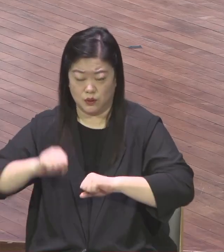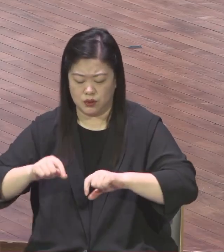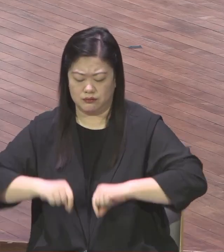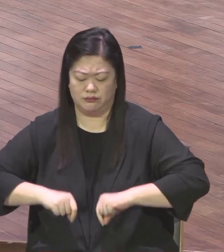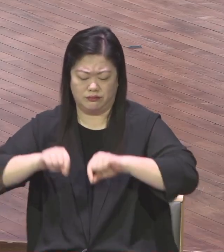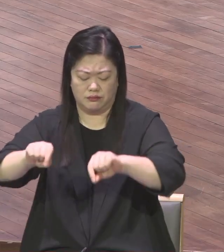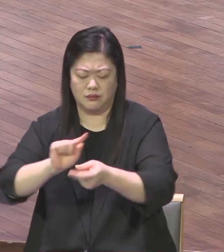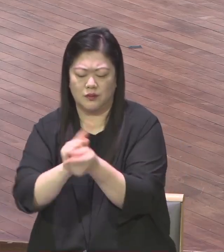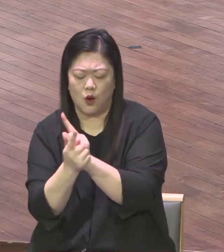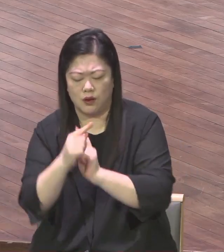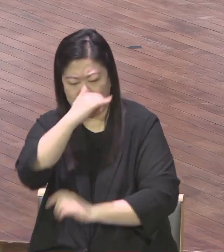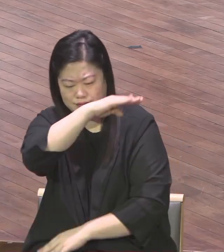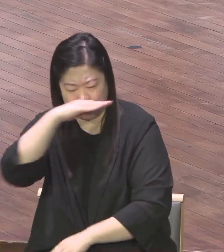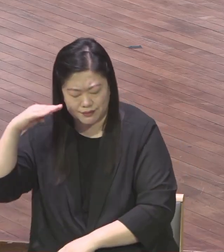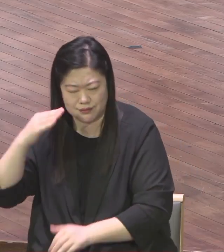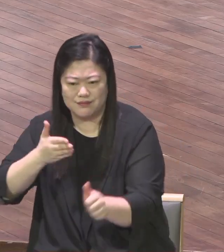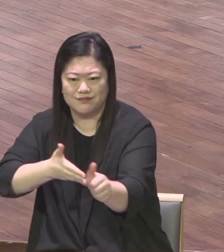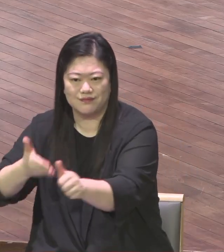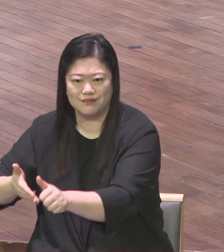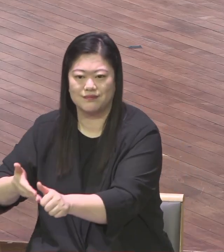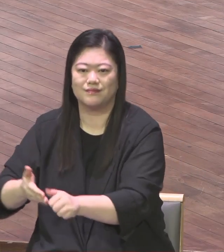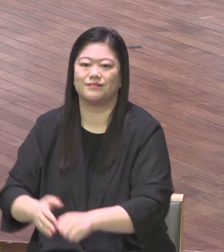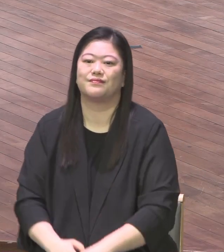하라. 아멘.